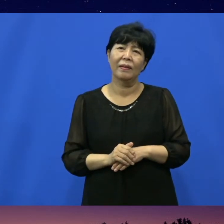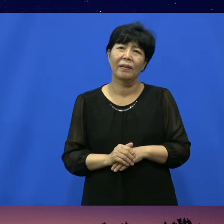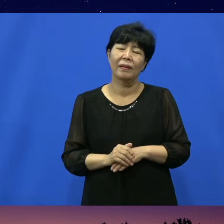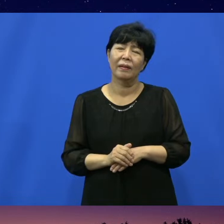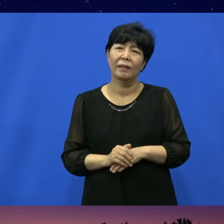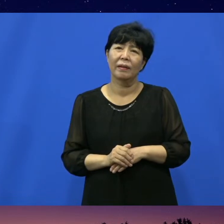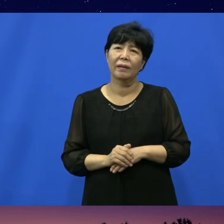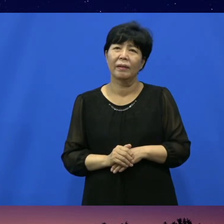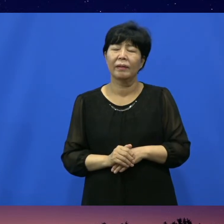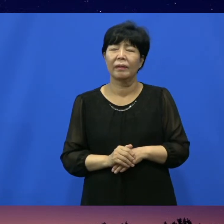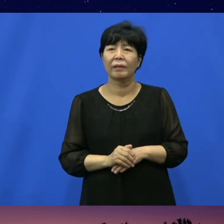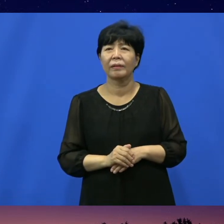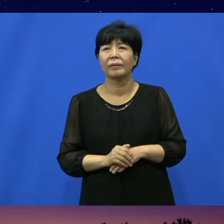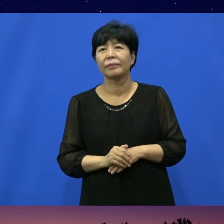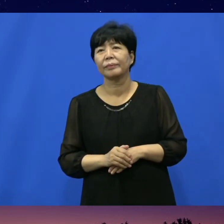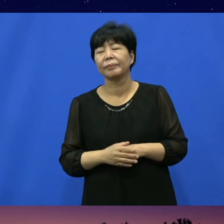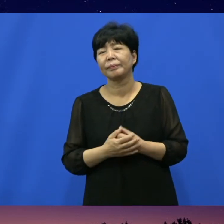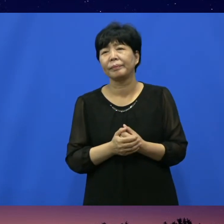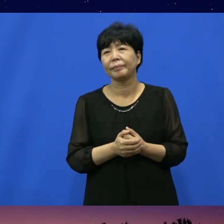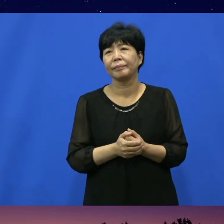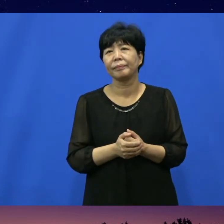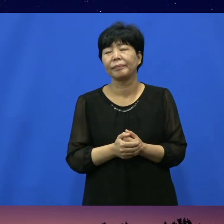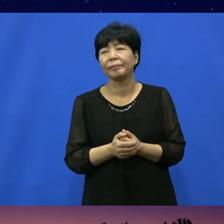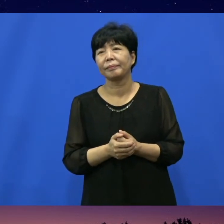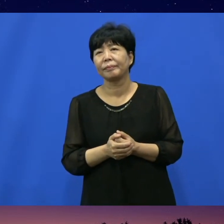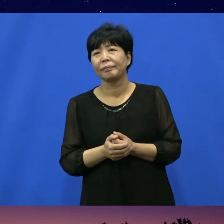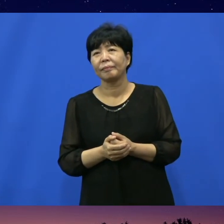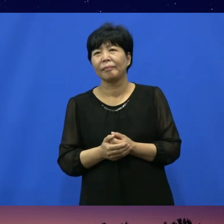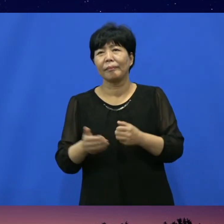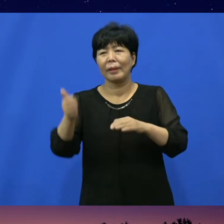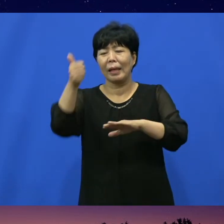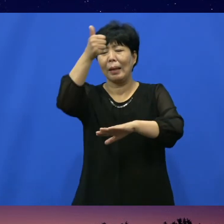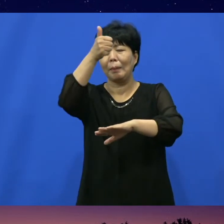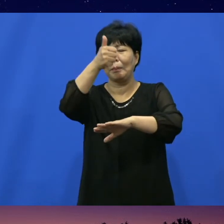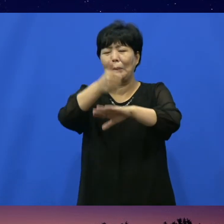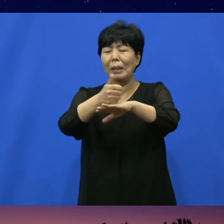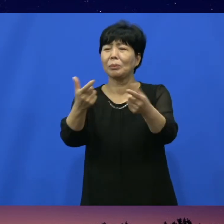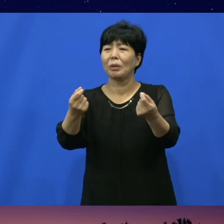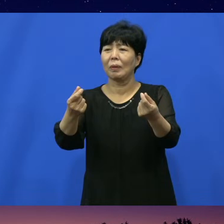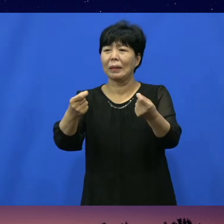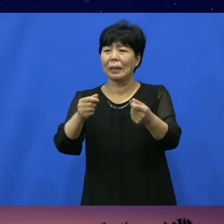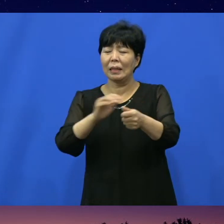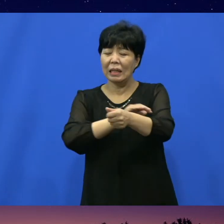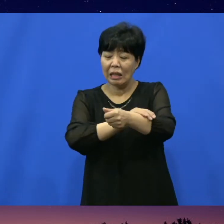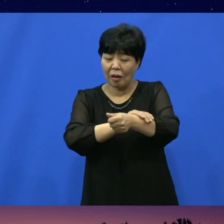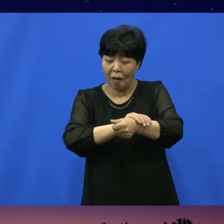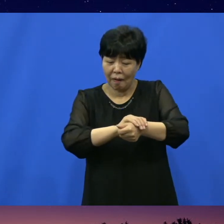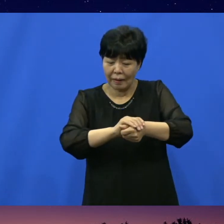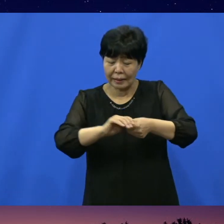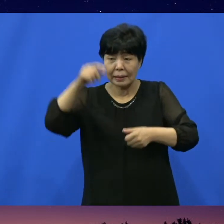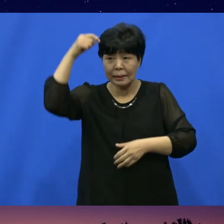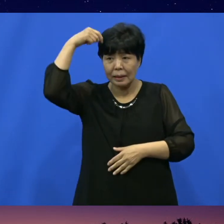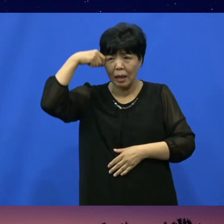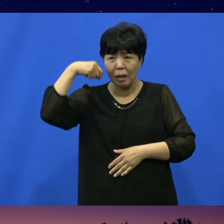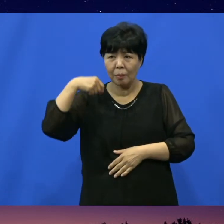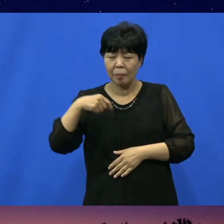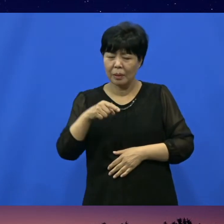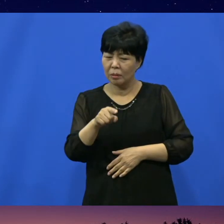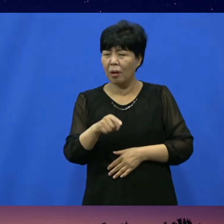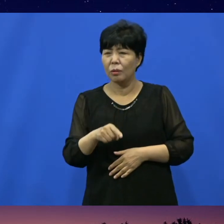내가 나를 받아주지 않아요. 어디를 가요? 끝장이지. 끝이에요. 열등감이 가벼운 문제가 아니에요.